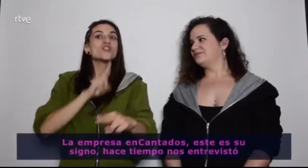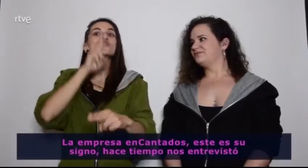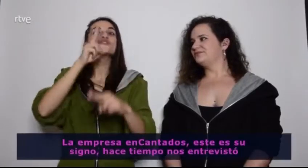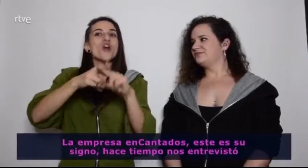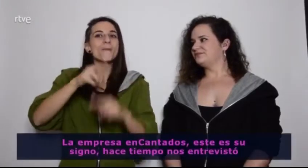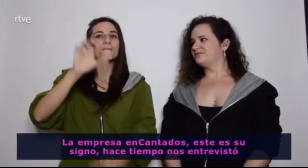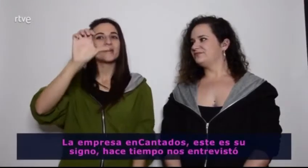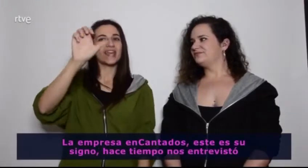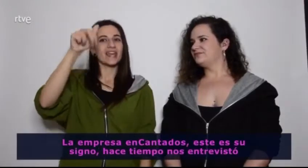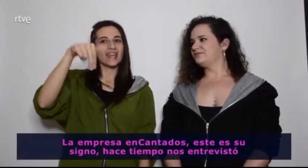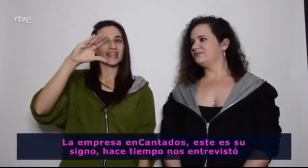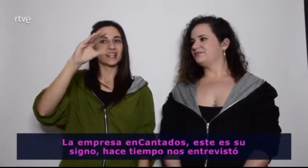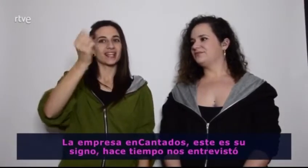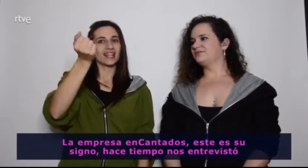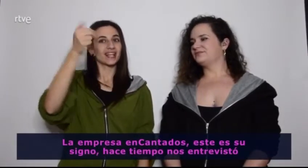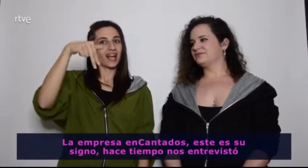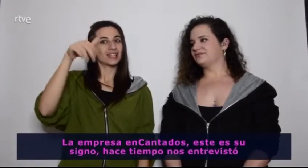La empresa Encantados,